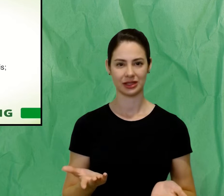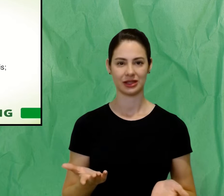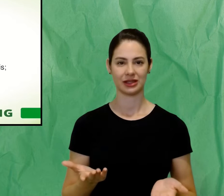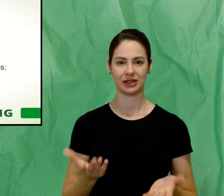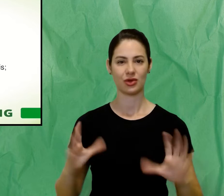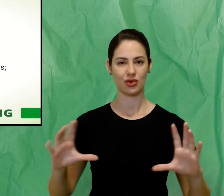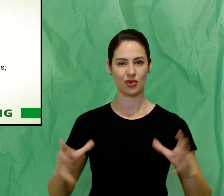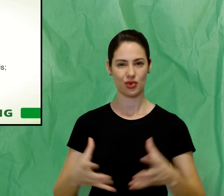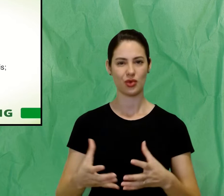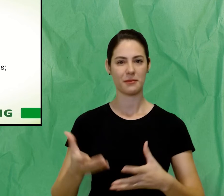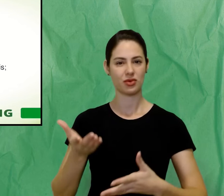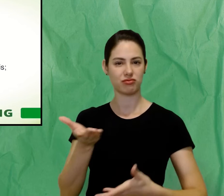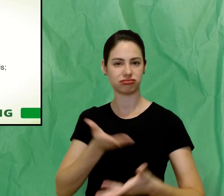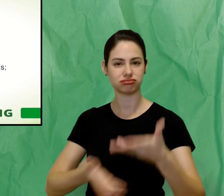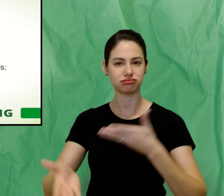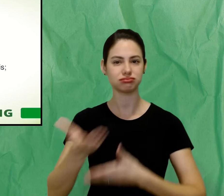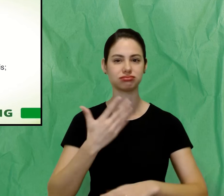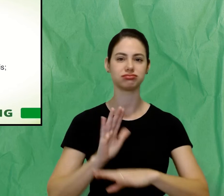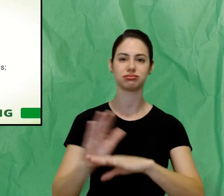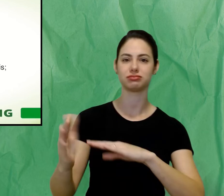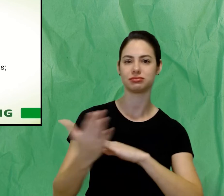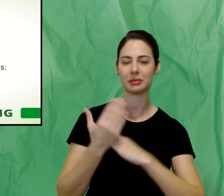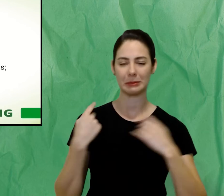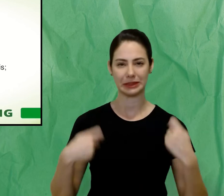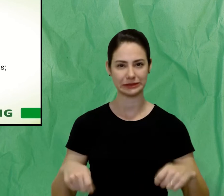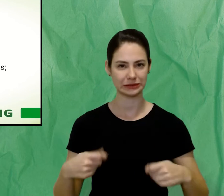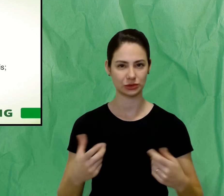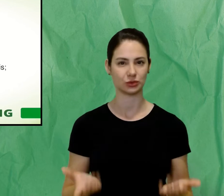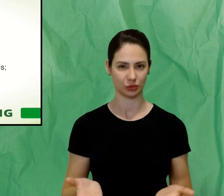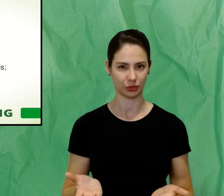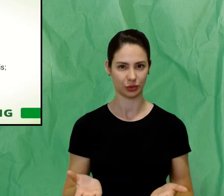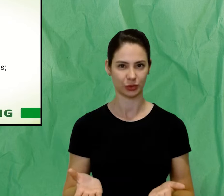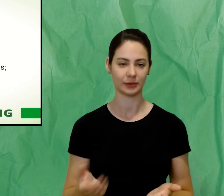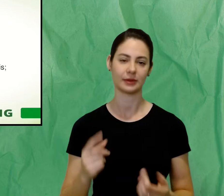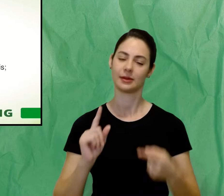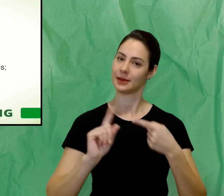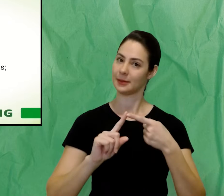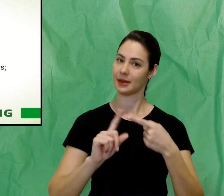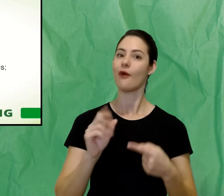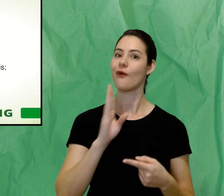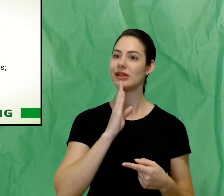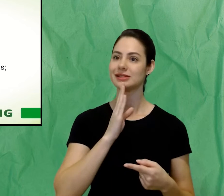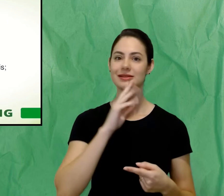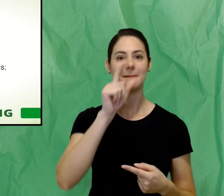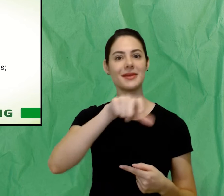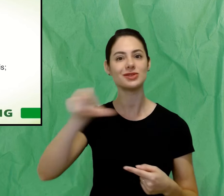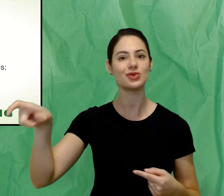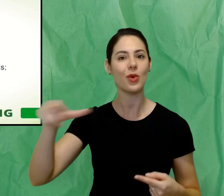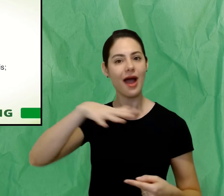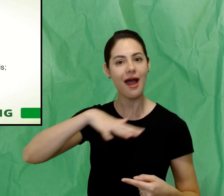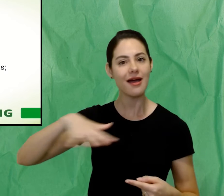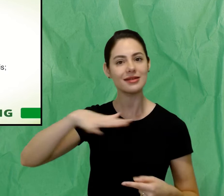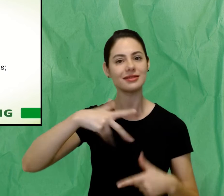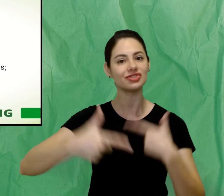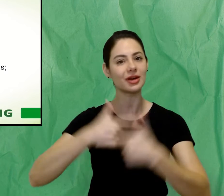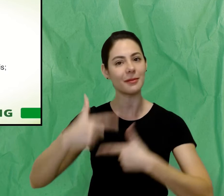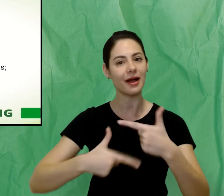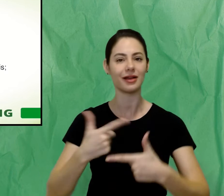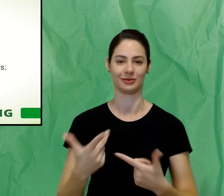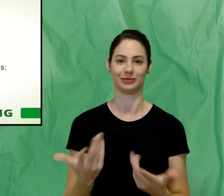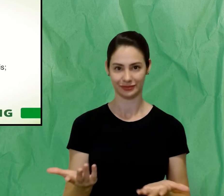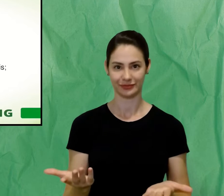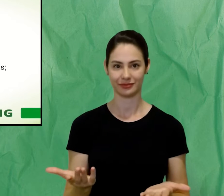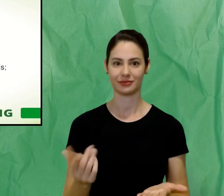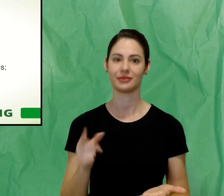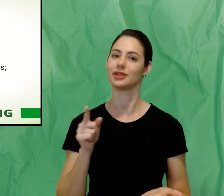assim essa rede colaborativa? Primeiro, conhecer mais pessoas da sua área